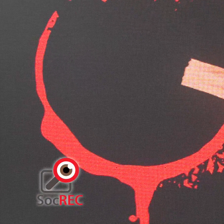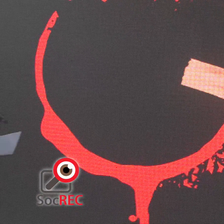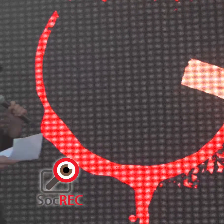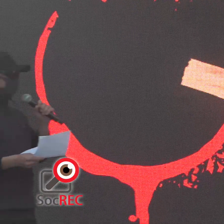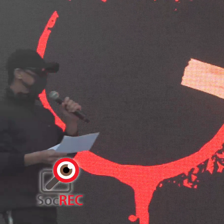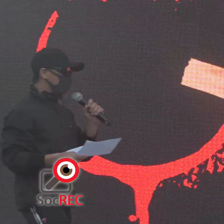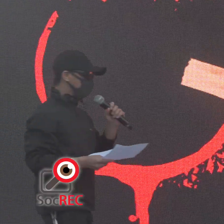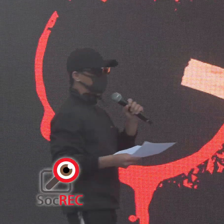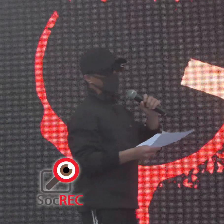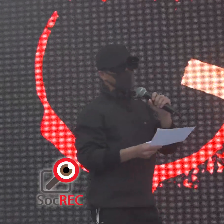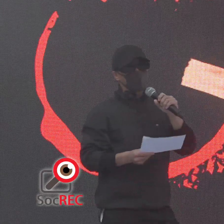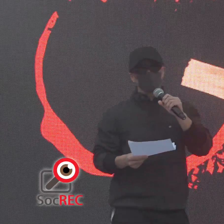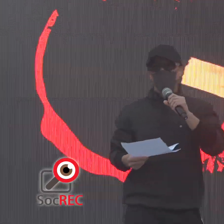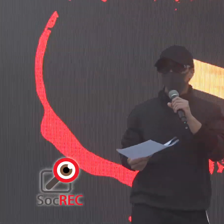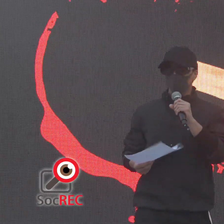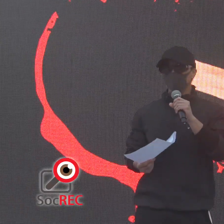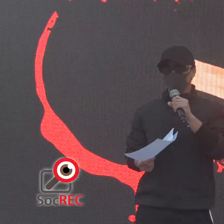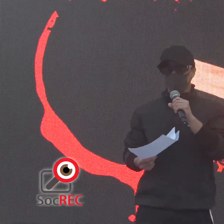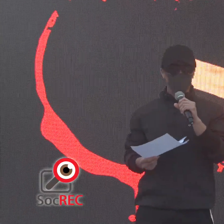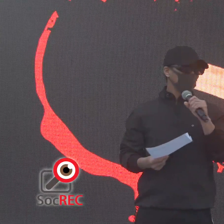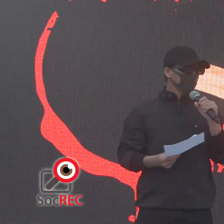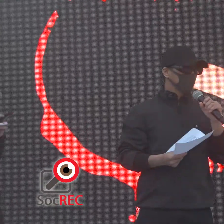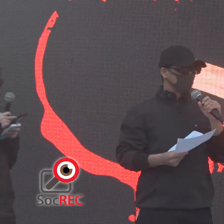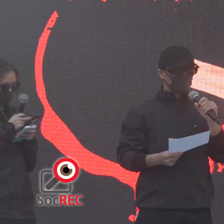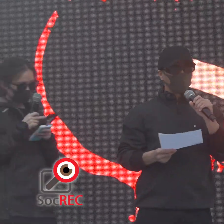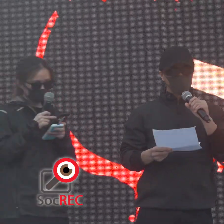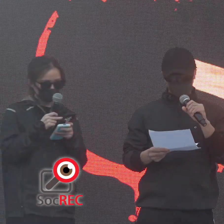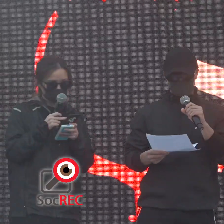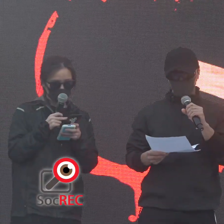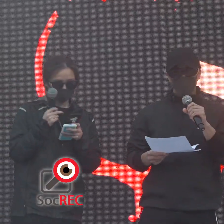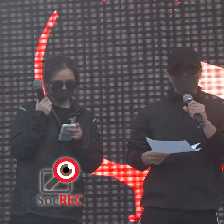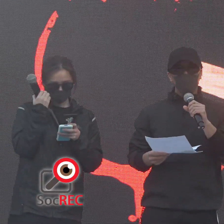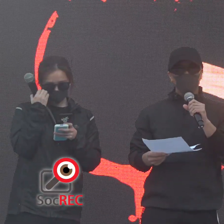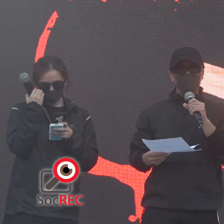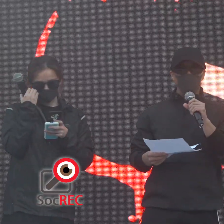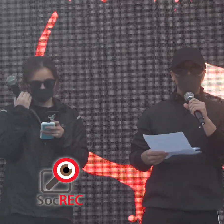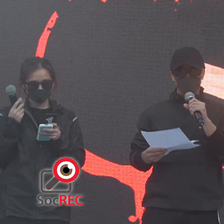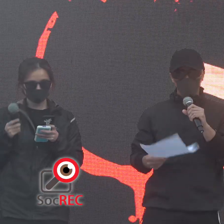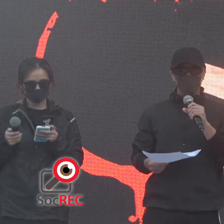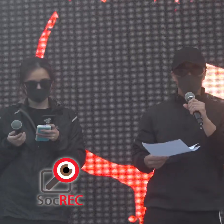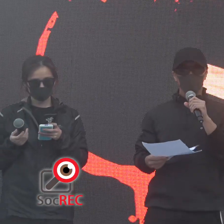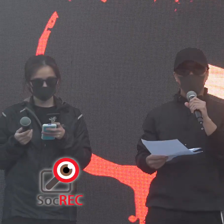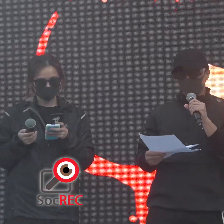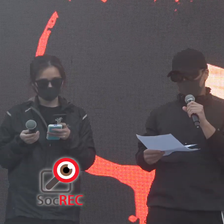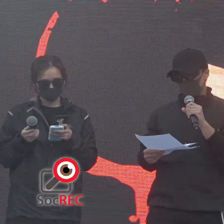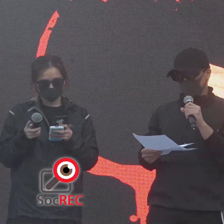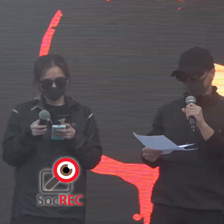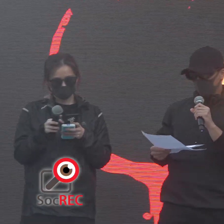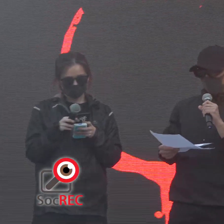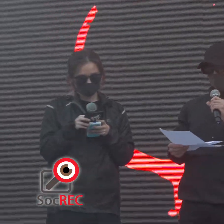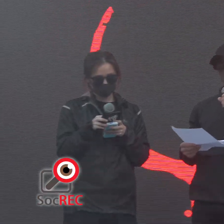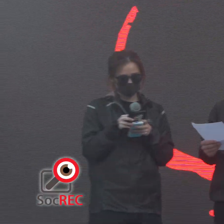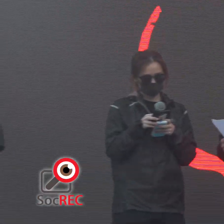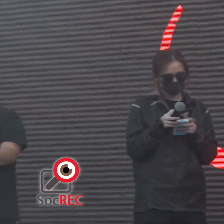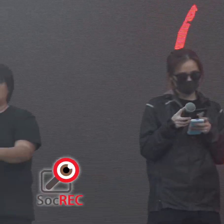今天的主題是天下制裁集氣大會，其實呢不是一個空言來的， 因為我哋啱啱收到消息咧，呢、這、一個叫